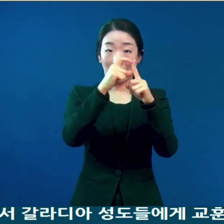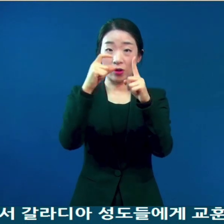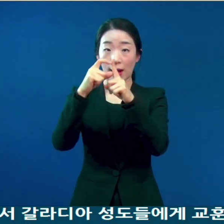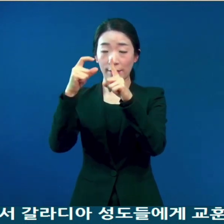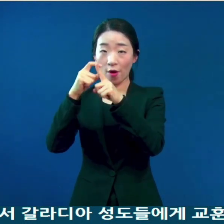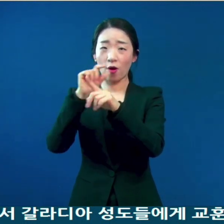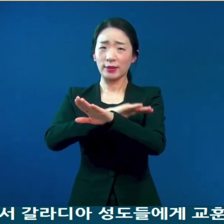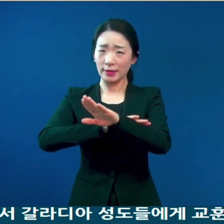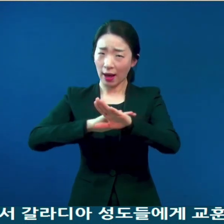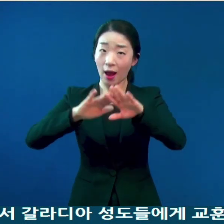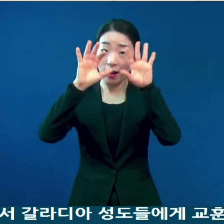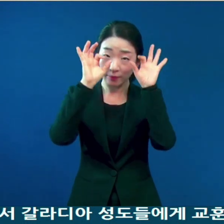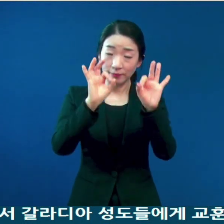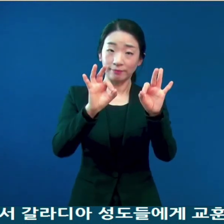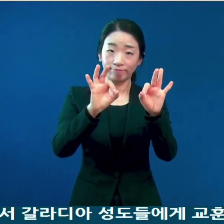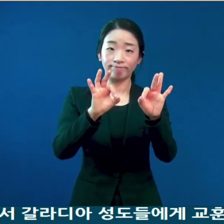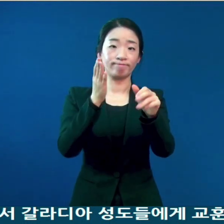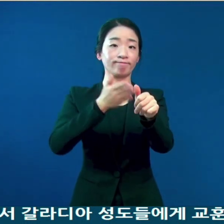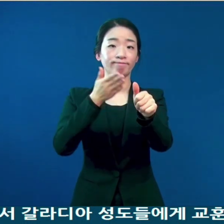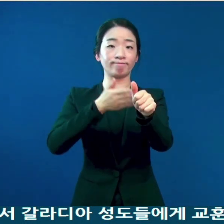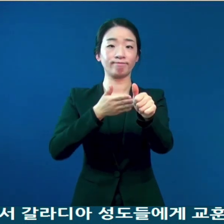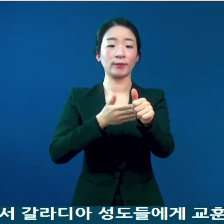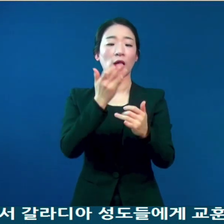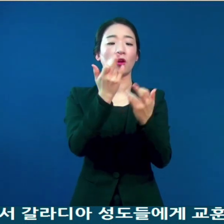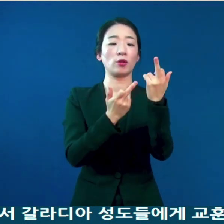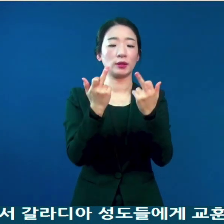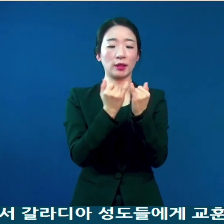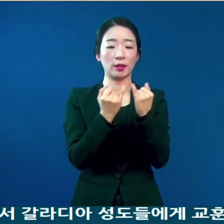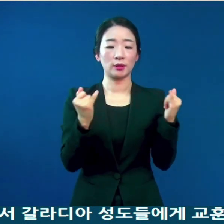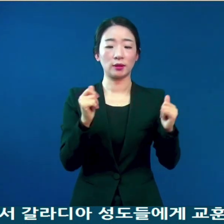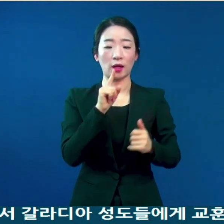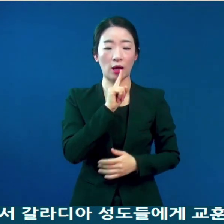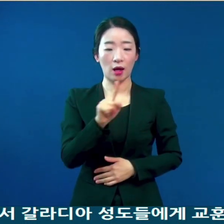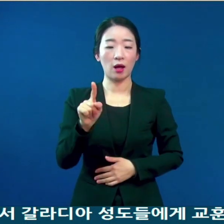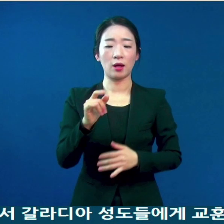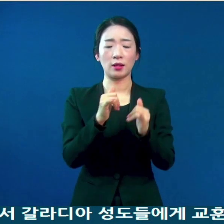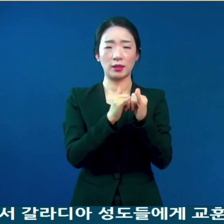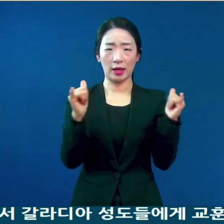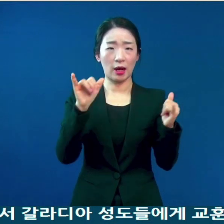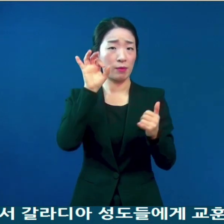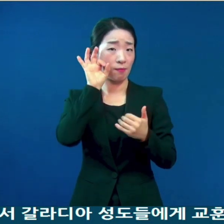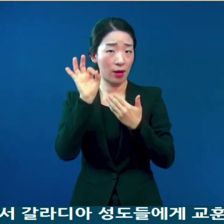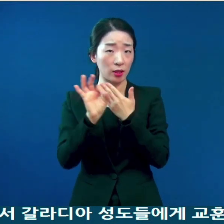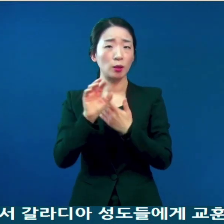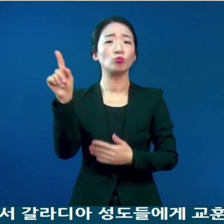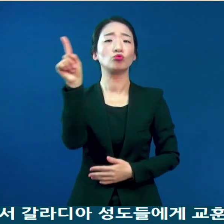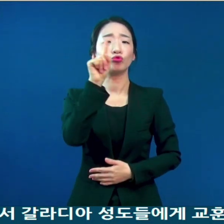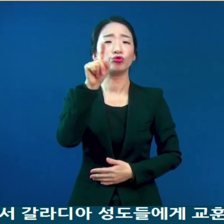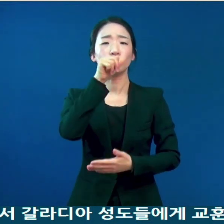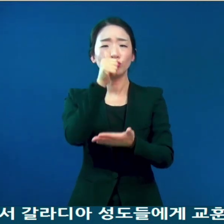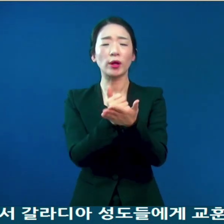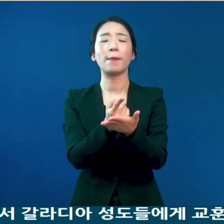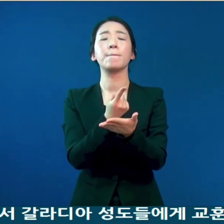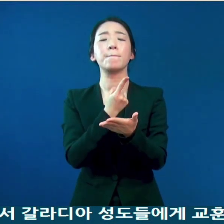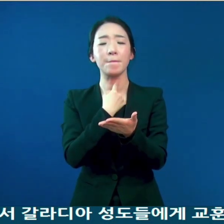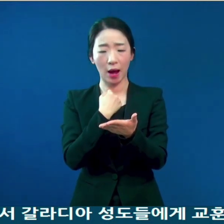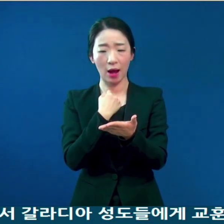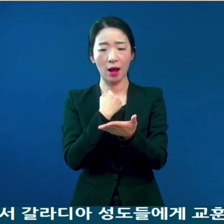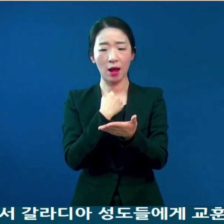되는데 저랑 같이 살펴보십시다. 형제들아, 사람이 만일 무슨 범죄한 일이 그